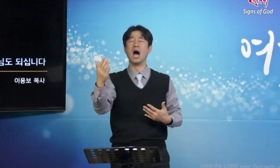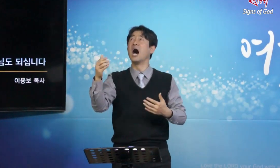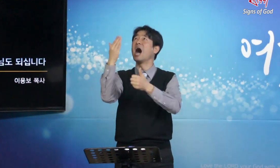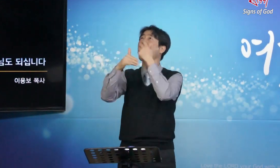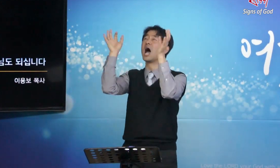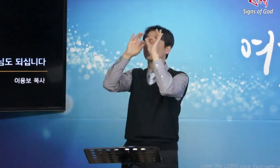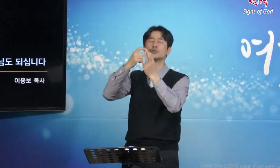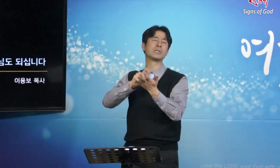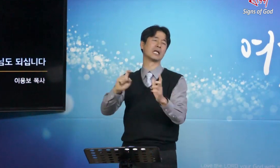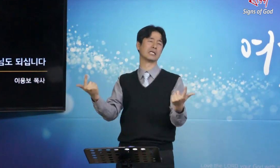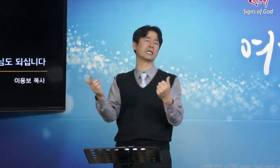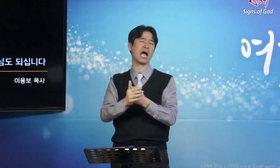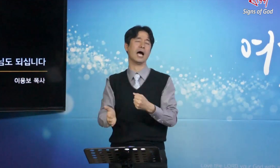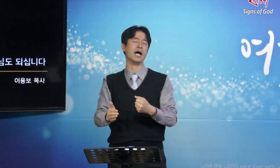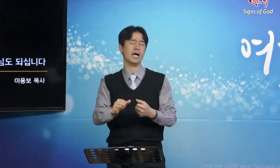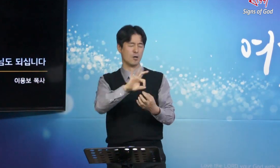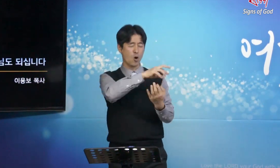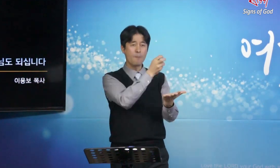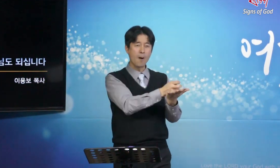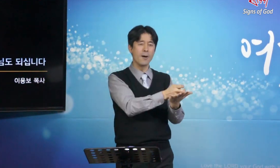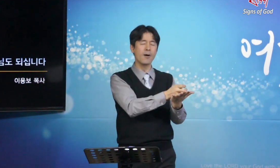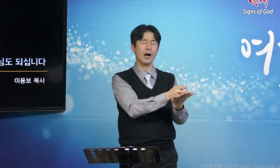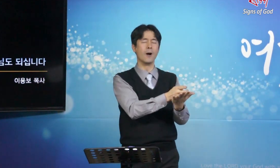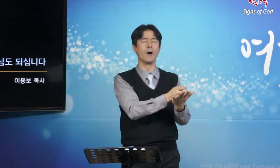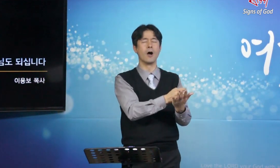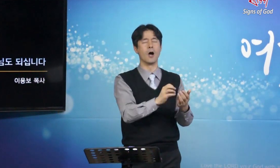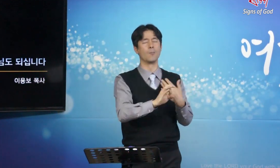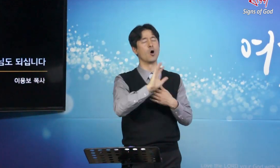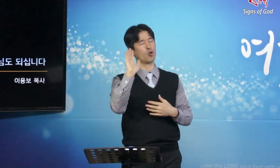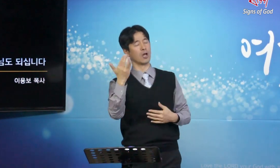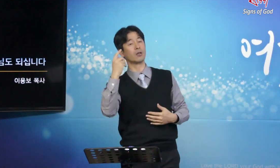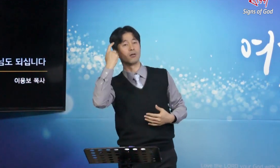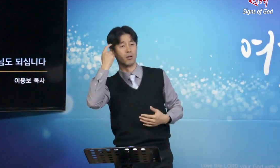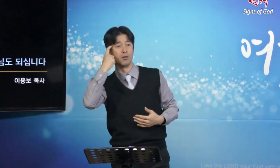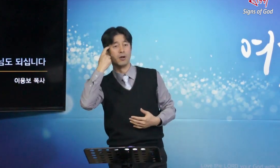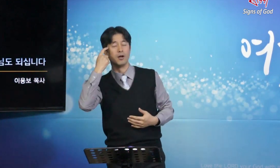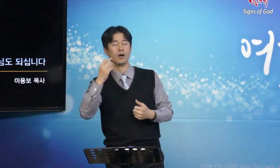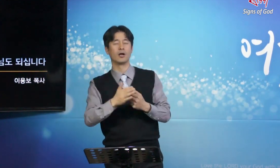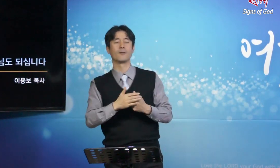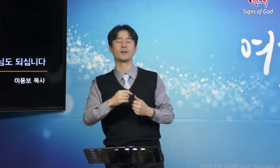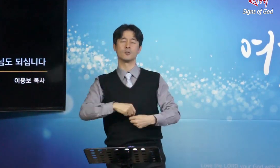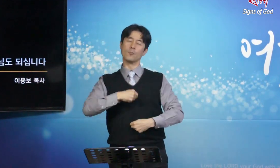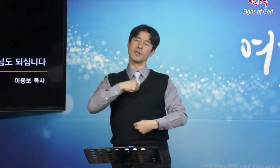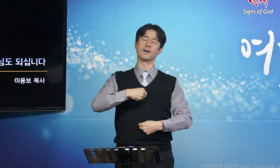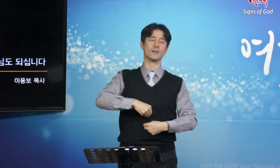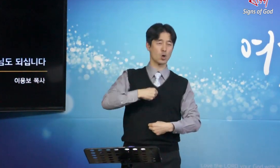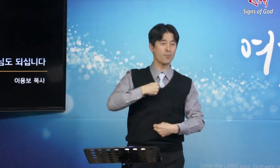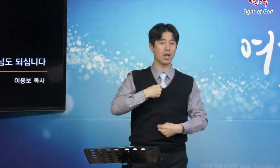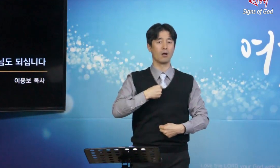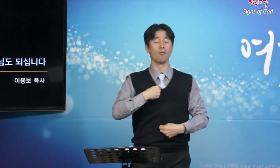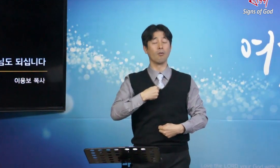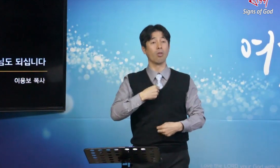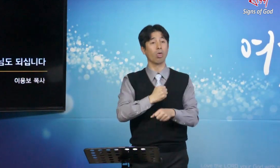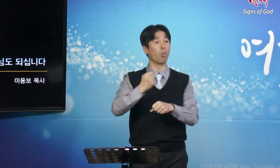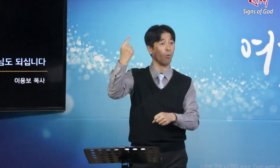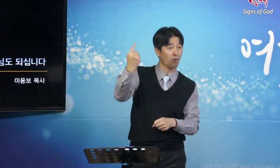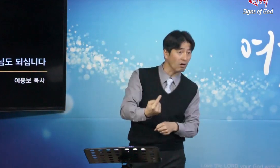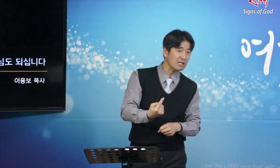율법만 지키면 된다라고 생각합니다. 율법 하나면 충분하다라고 생각하고 그것을 통해서